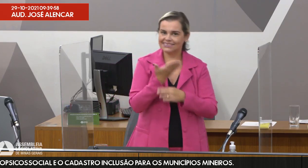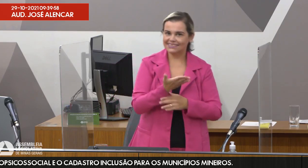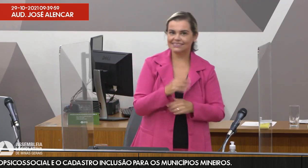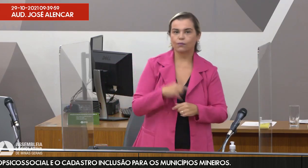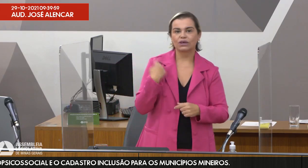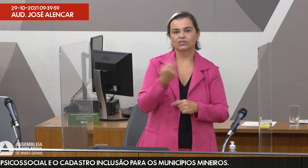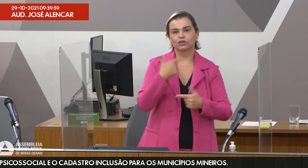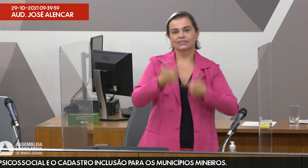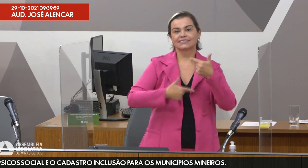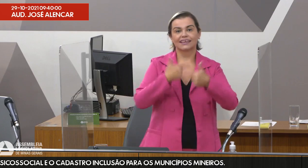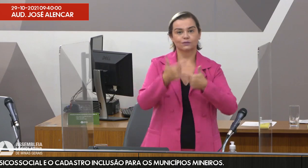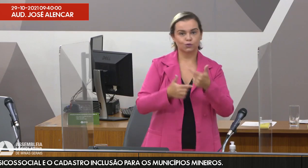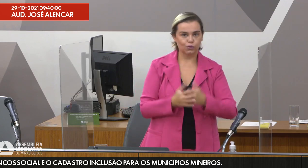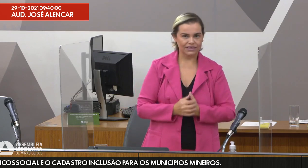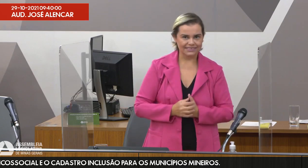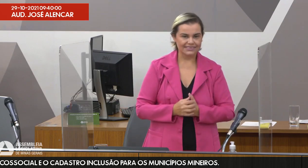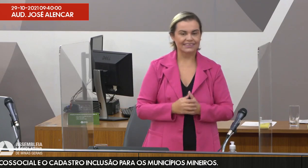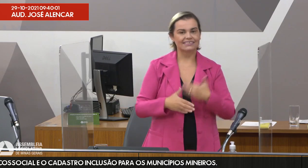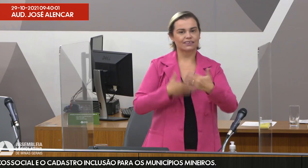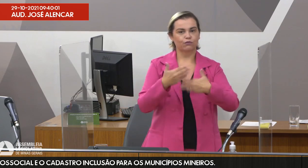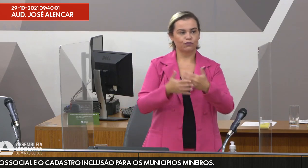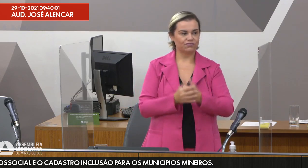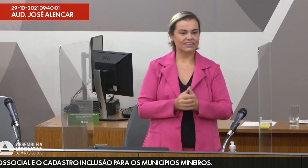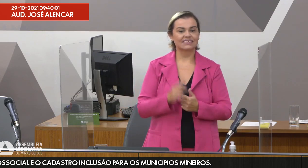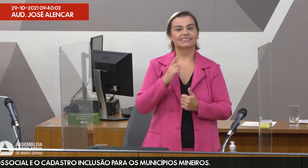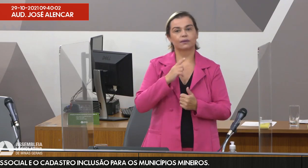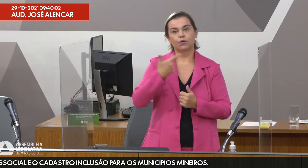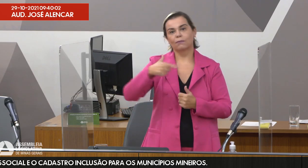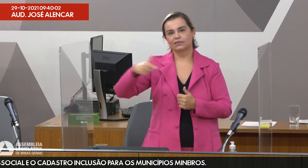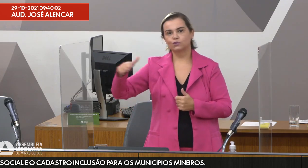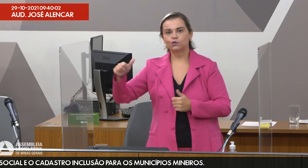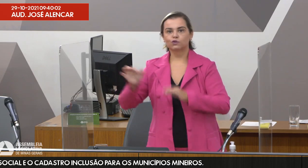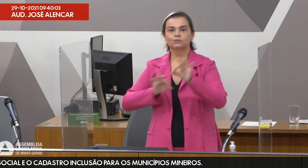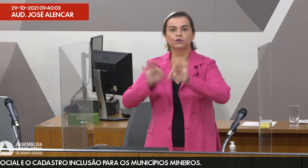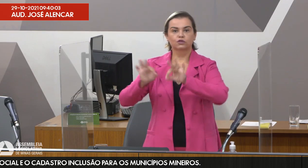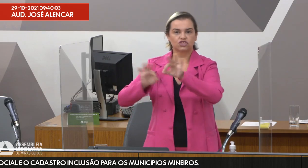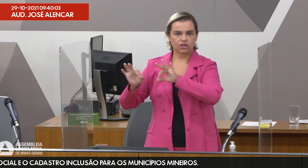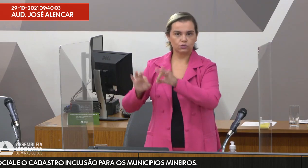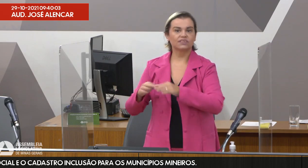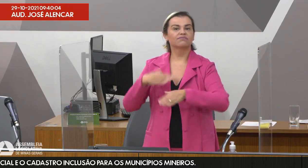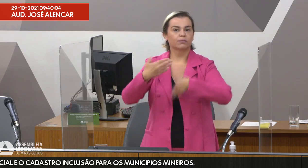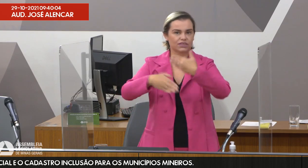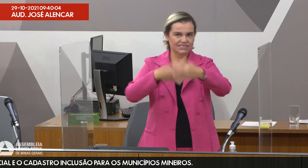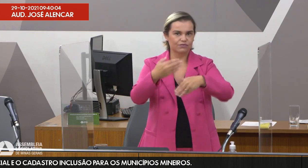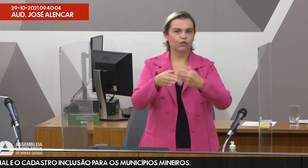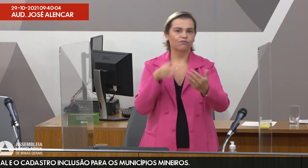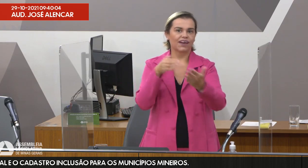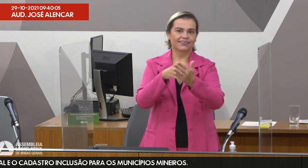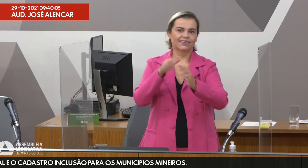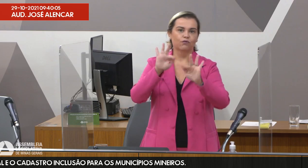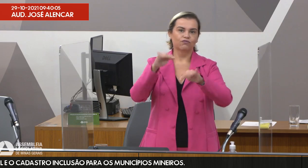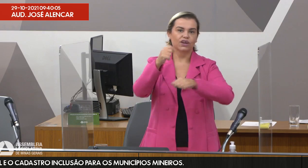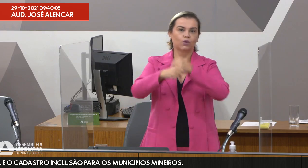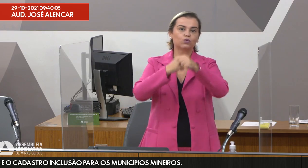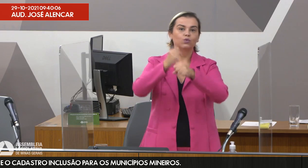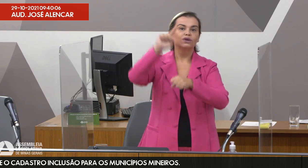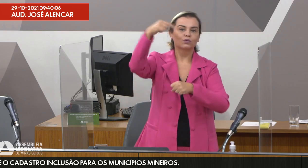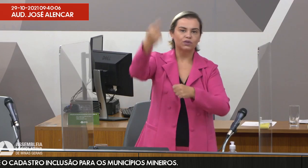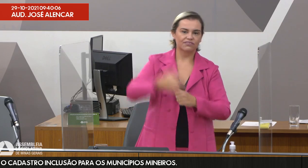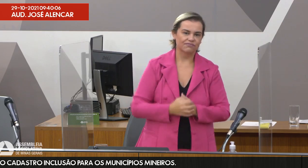Bom, encerramos. Essas são algumas das ações que foram desenvolvidas nesse período. Temos outras que